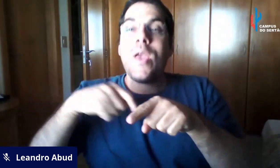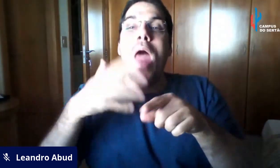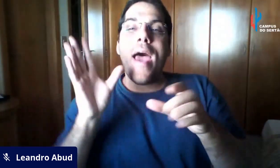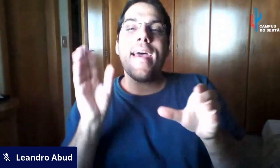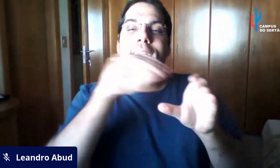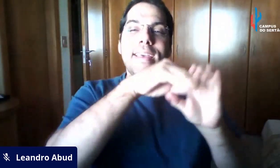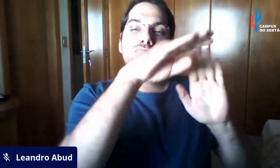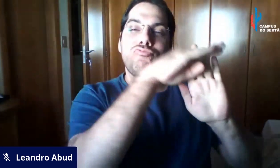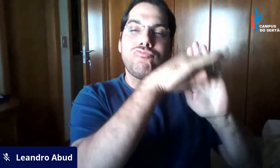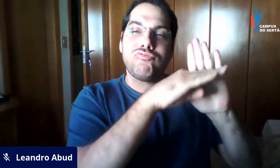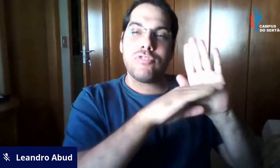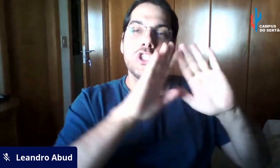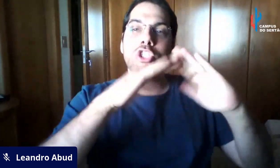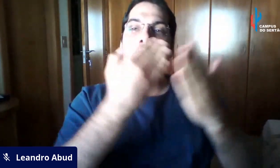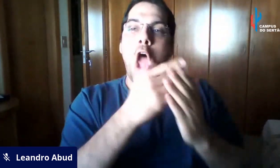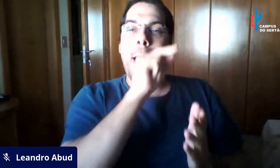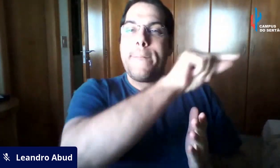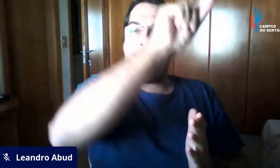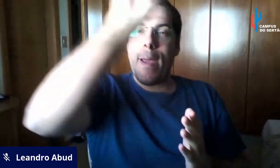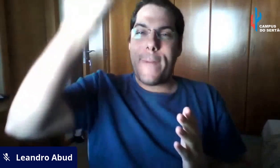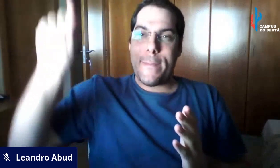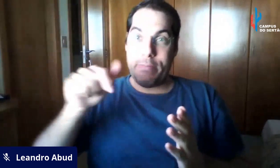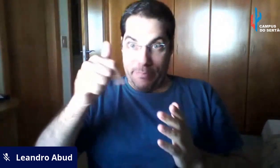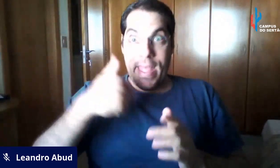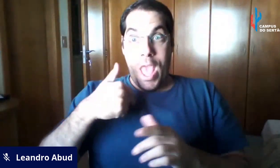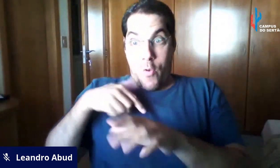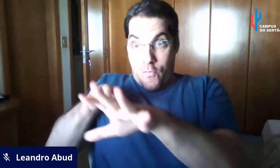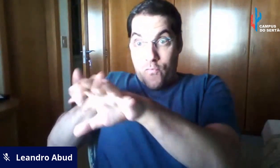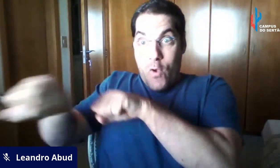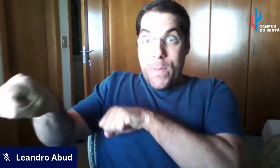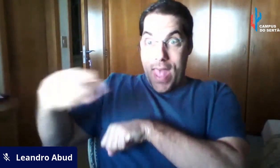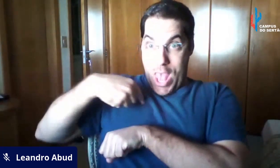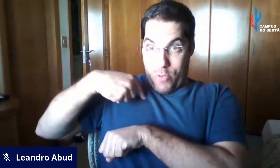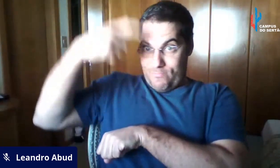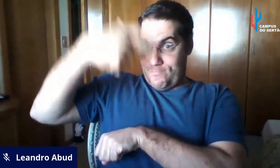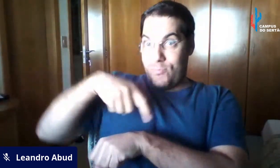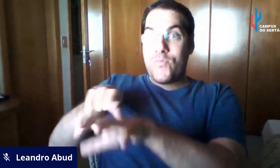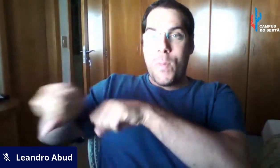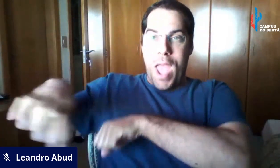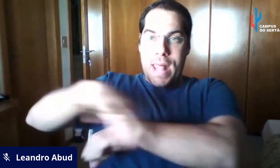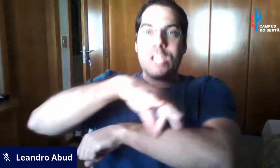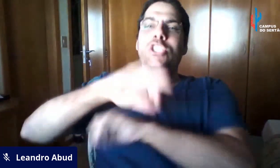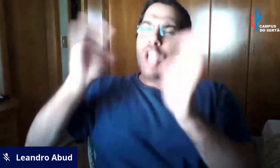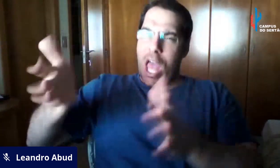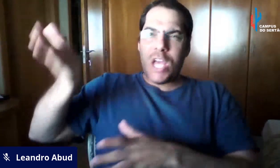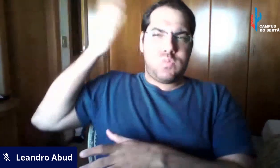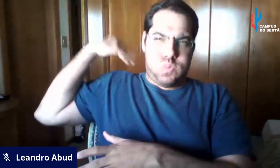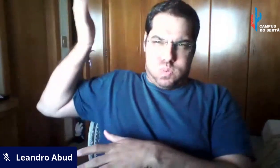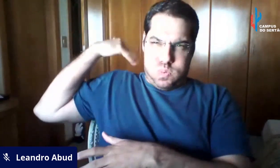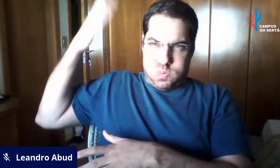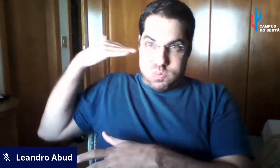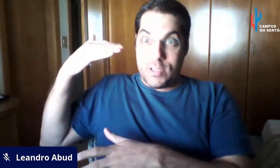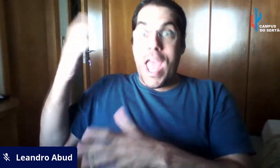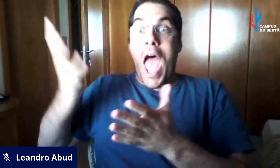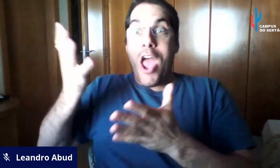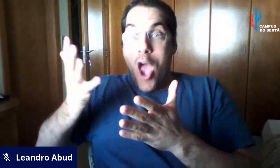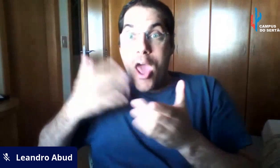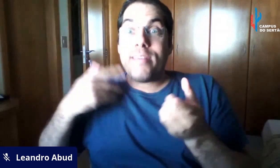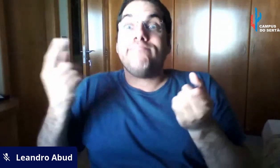de, por exemplo, classes com aulas de arquitetura, de geografia, enfim. Você falou sobre escolas no Brasil todo.